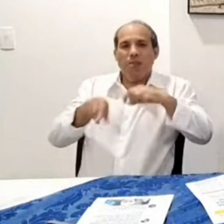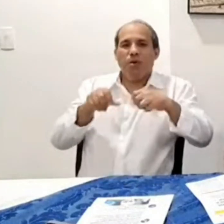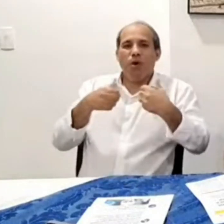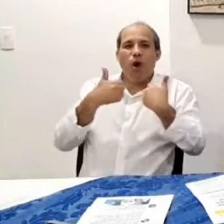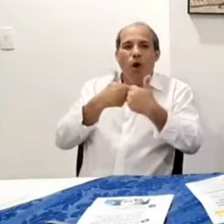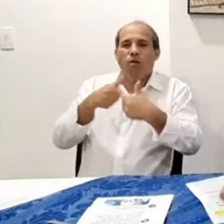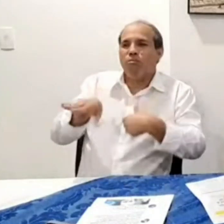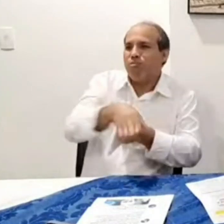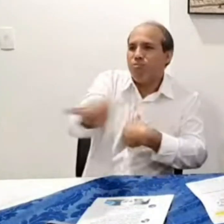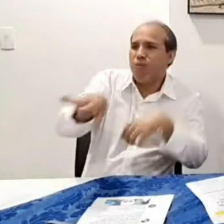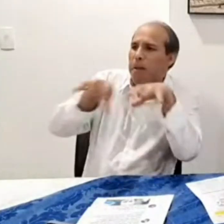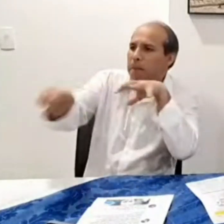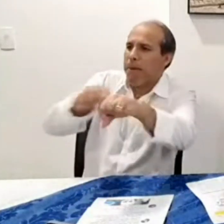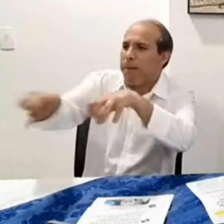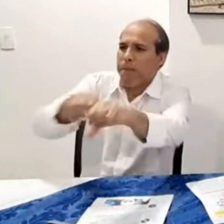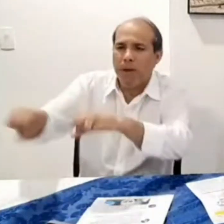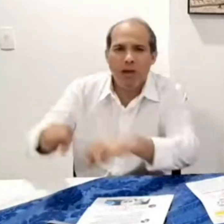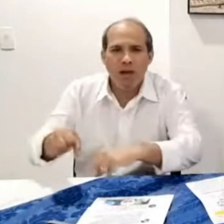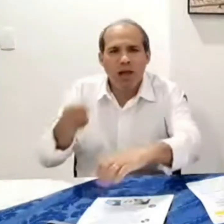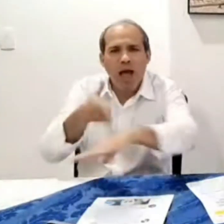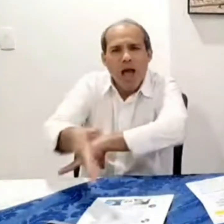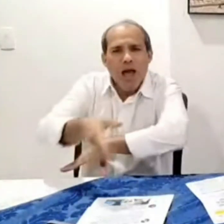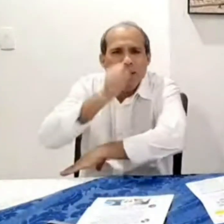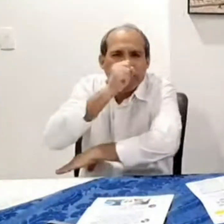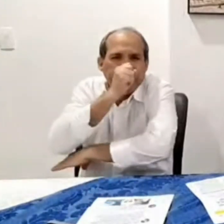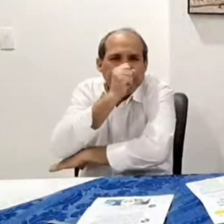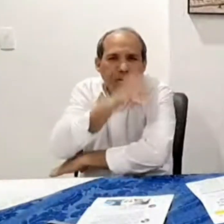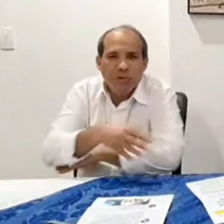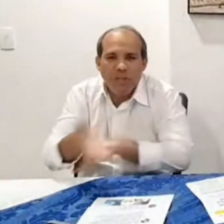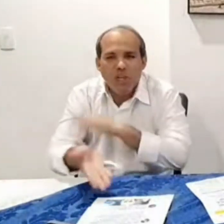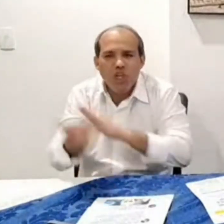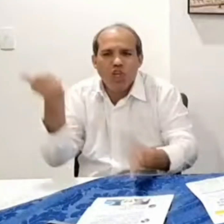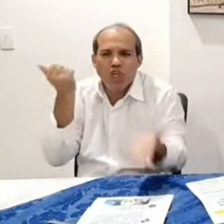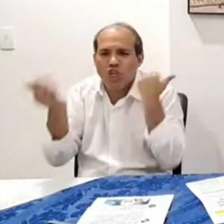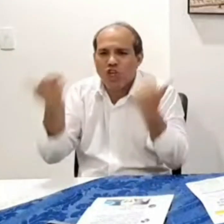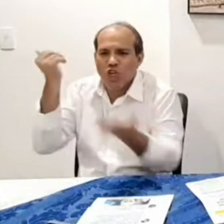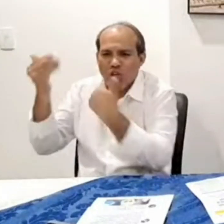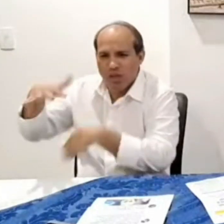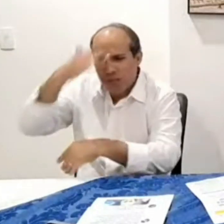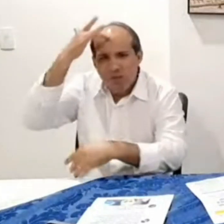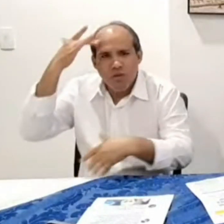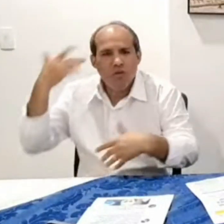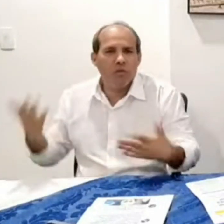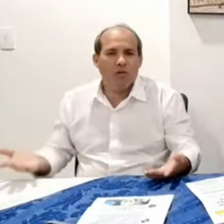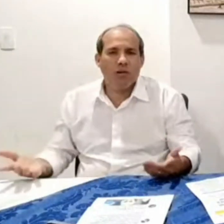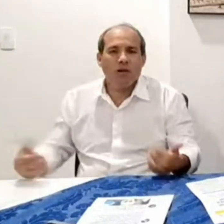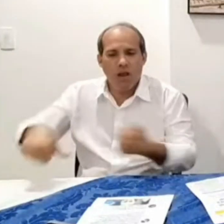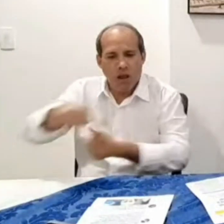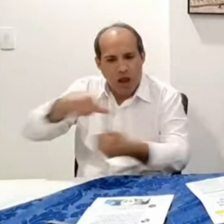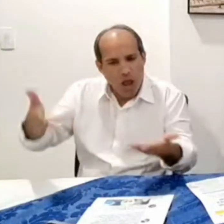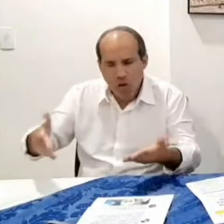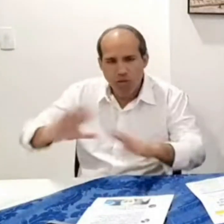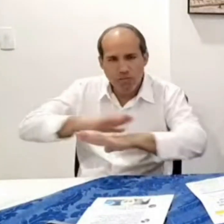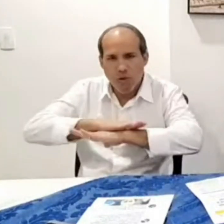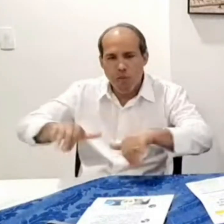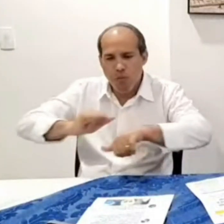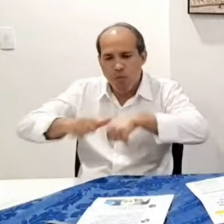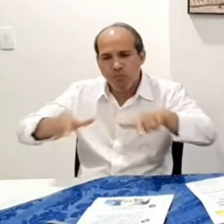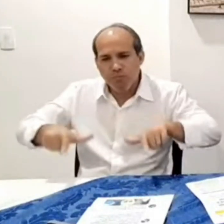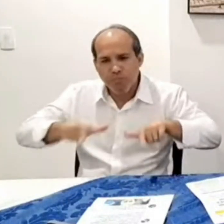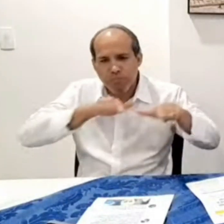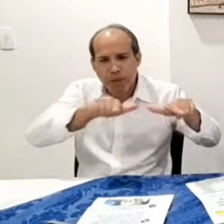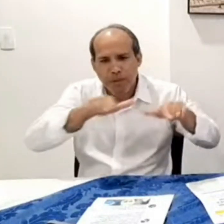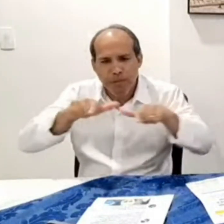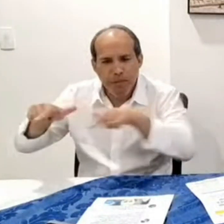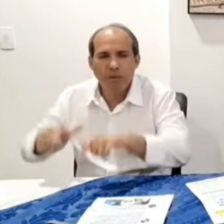isso, eles tomavam a terra desse assentado. Então, uma das grandes obras do nosso governo foi a titulação. E o Geraldo